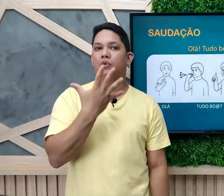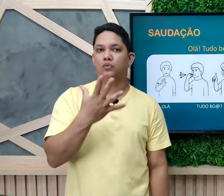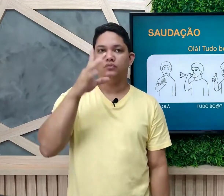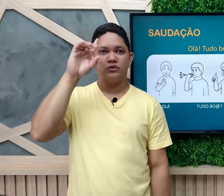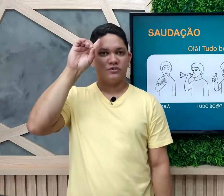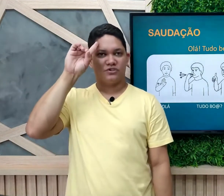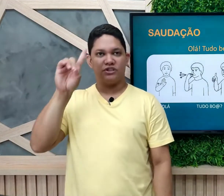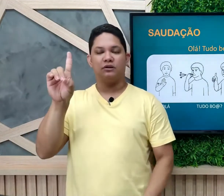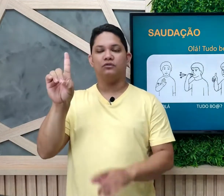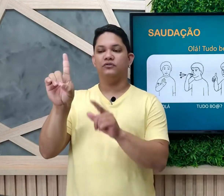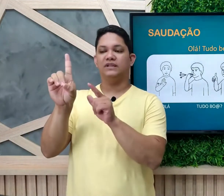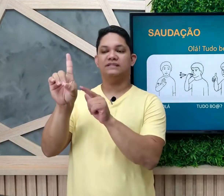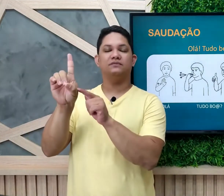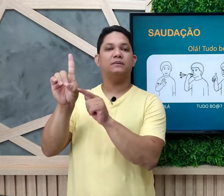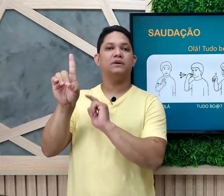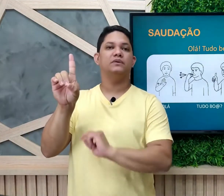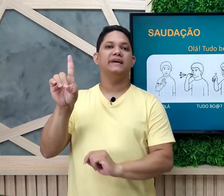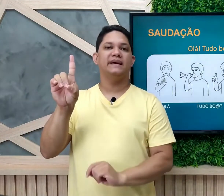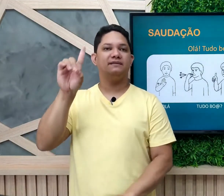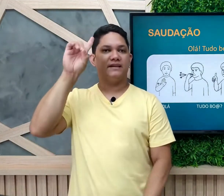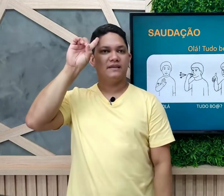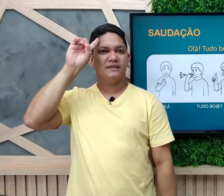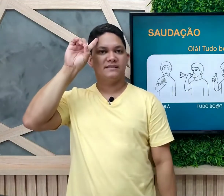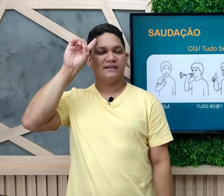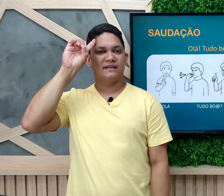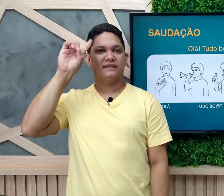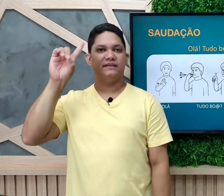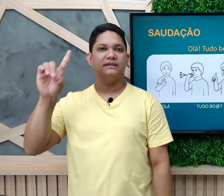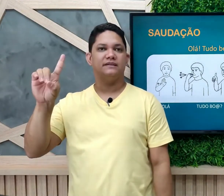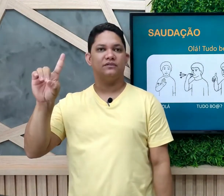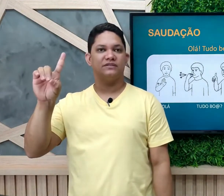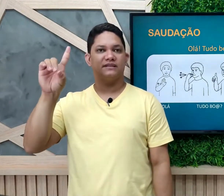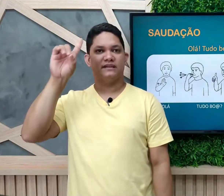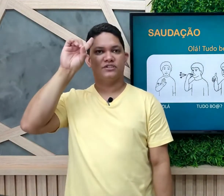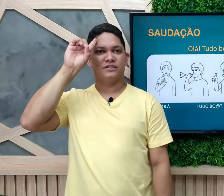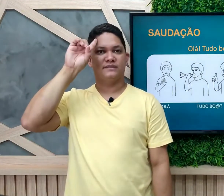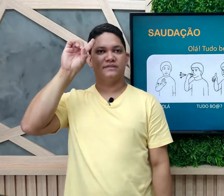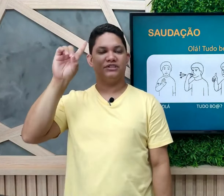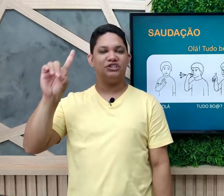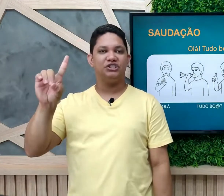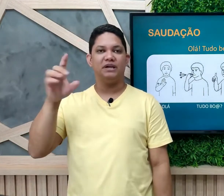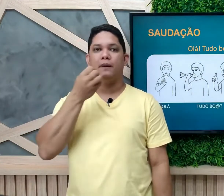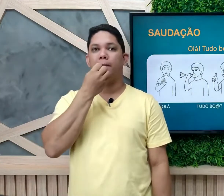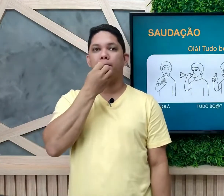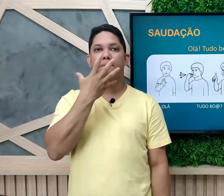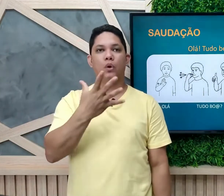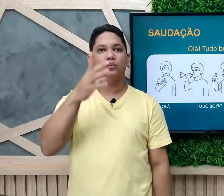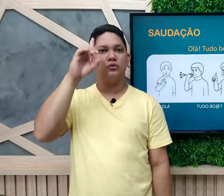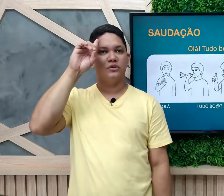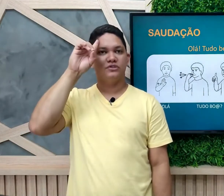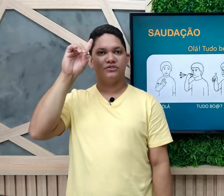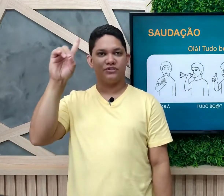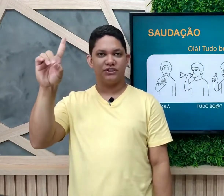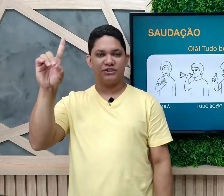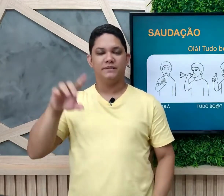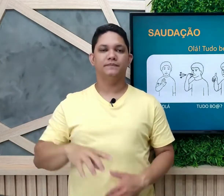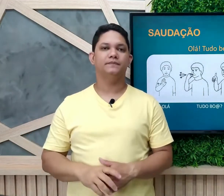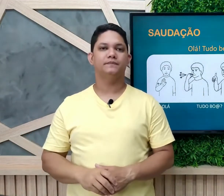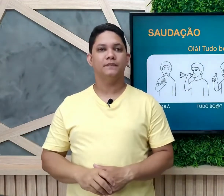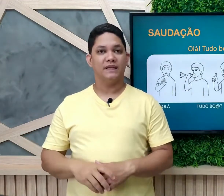Bom dia. A configuração da mão é D e sai aqui da nossa testa. Dia. Bom dia.